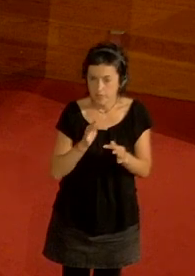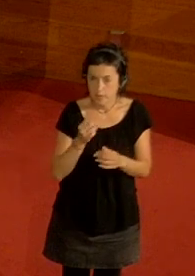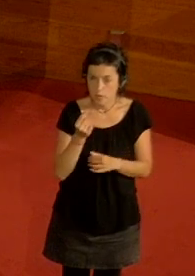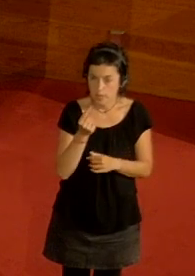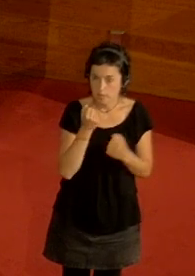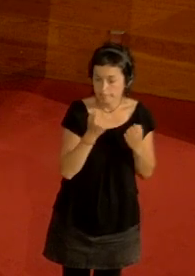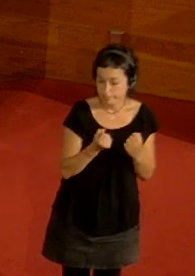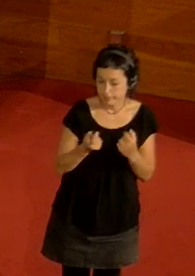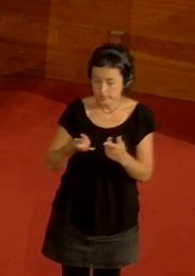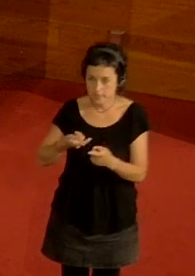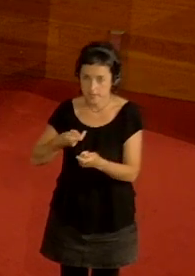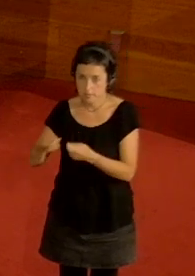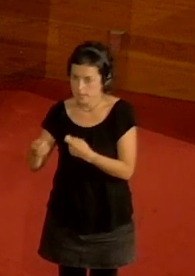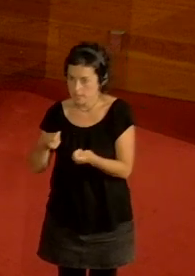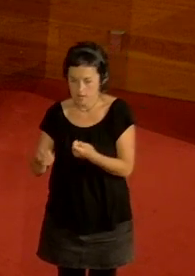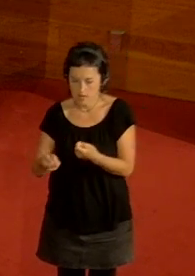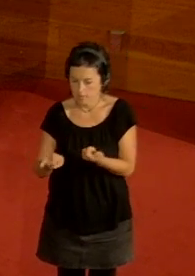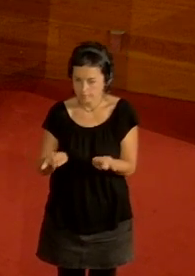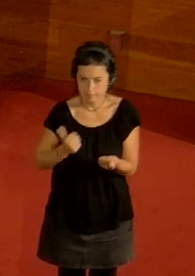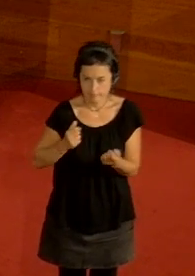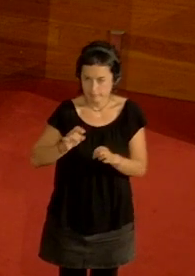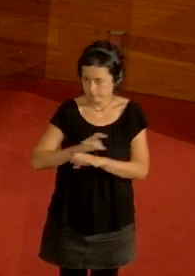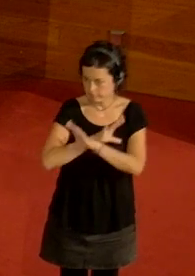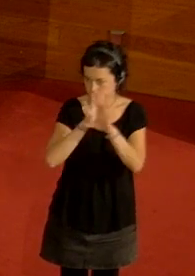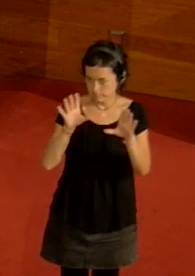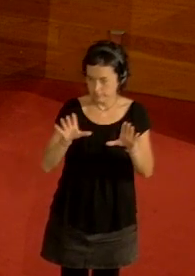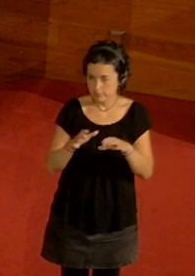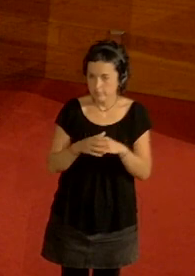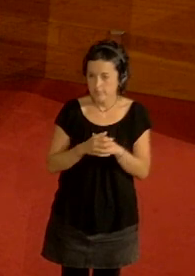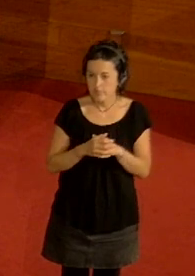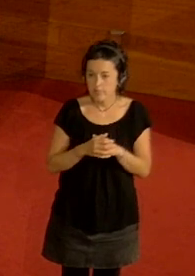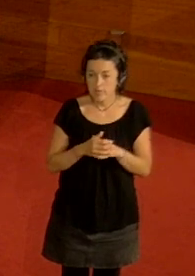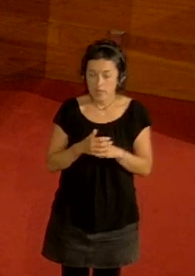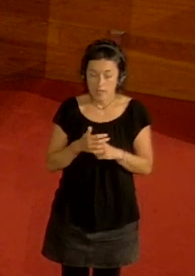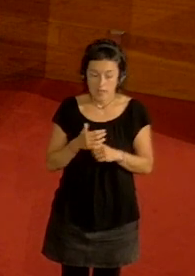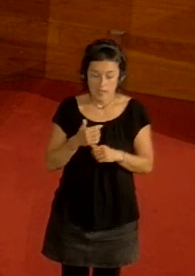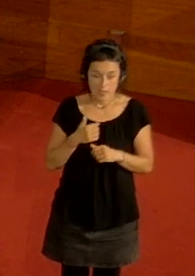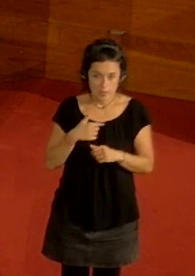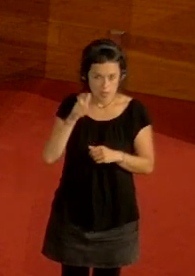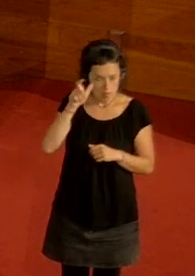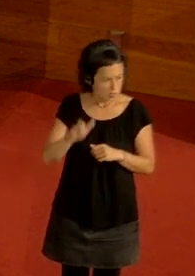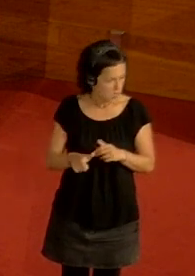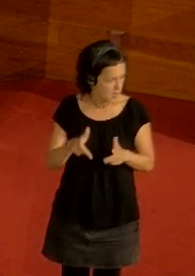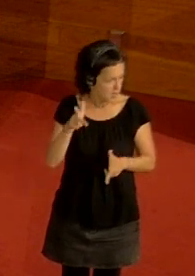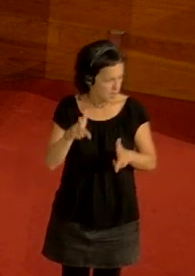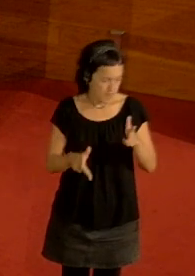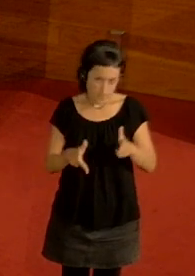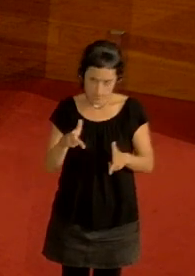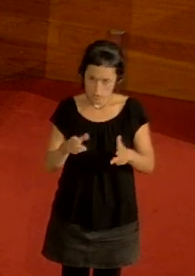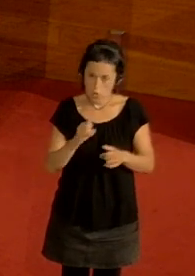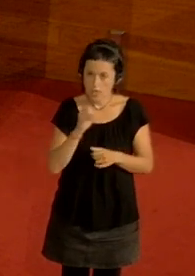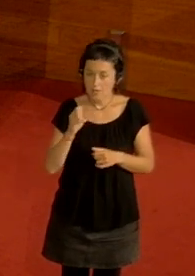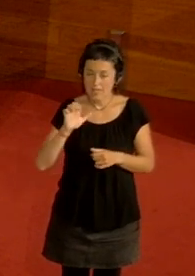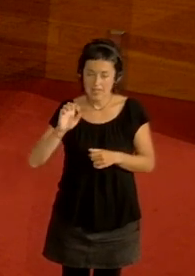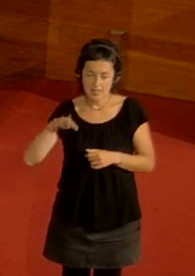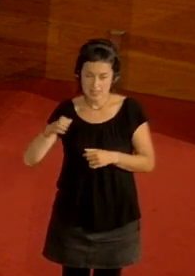y y esto eh un Vasco al que yo tengo grandísimo afecto y admiración que es Javier Echeverría Javier